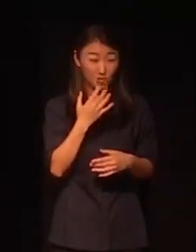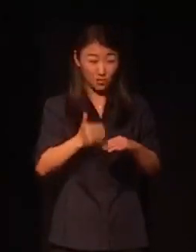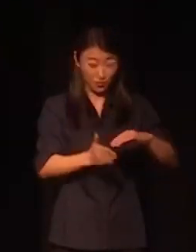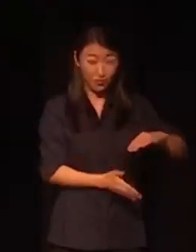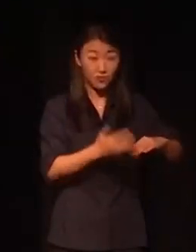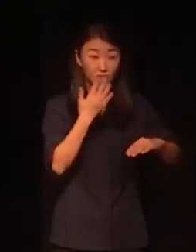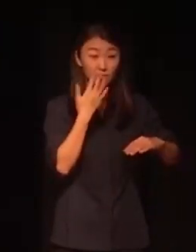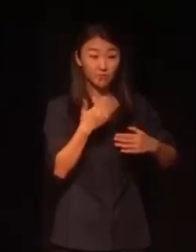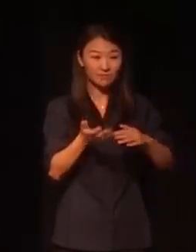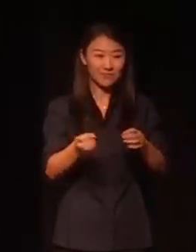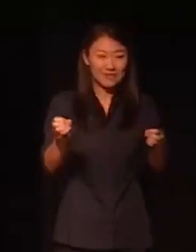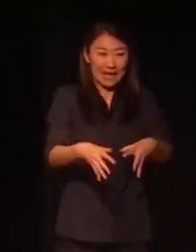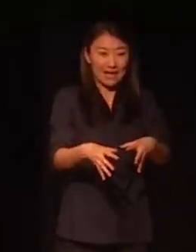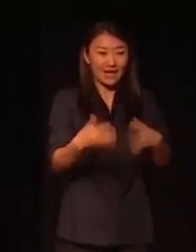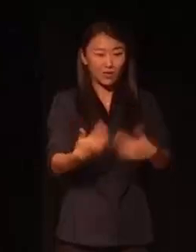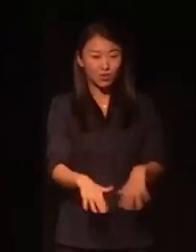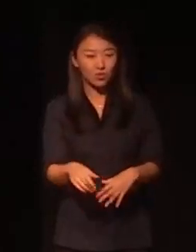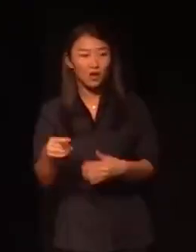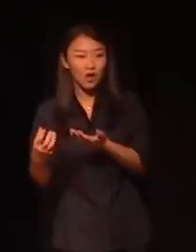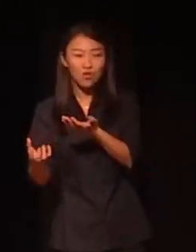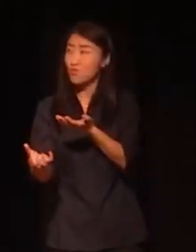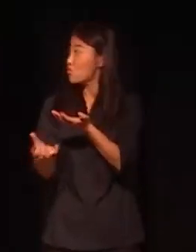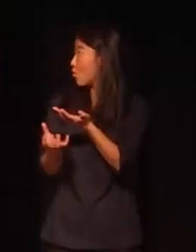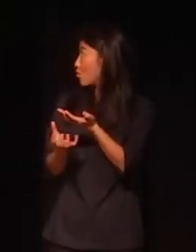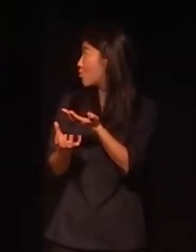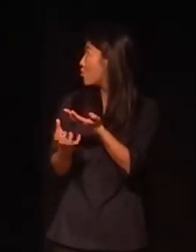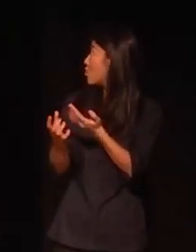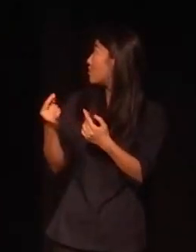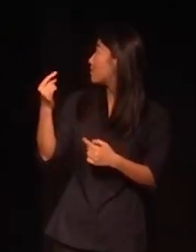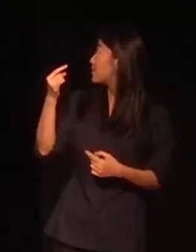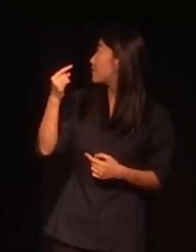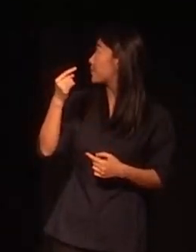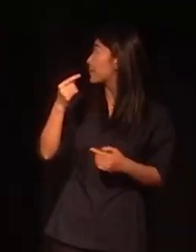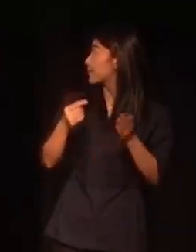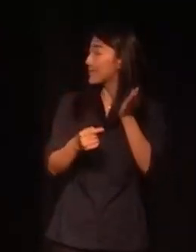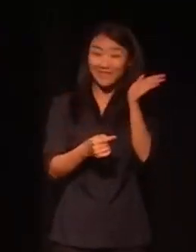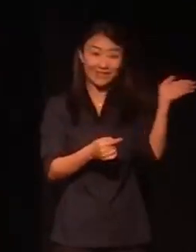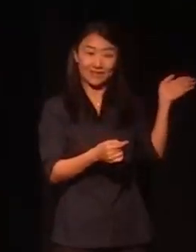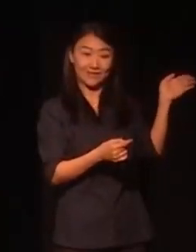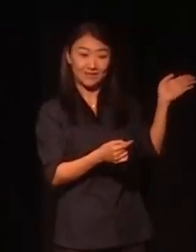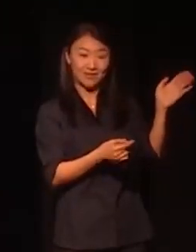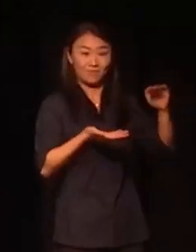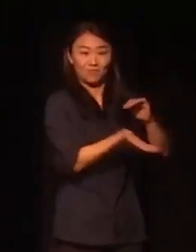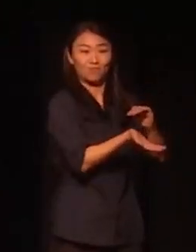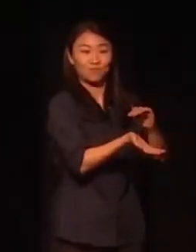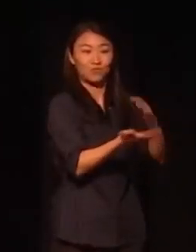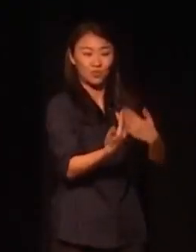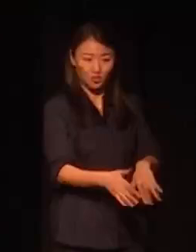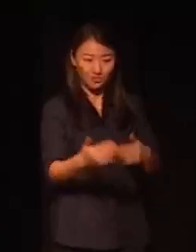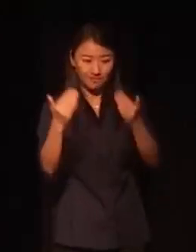香菊 or 盐菊 as part of the baking method. Second method